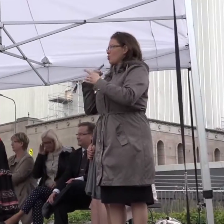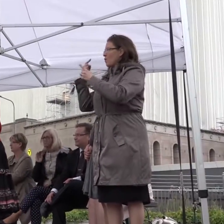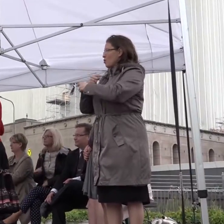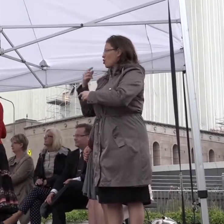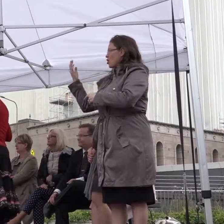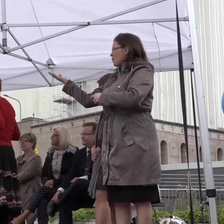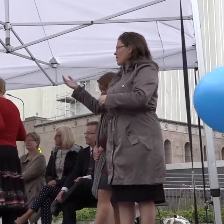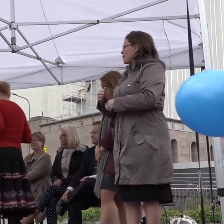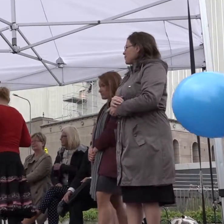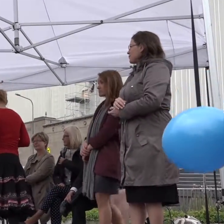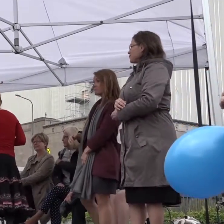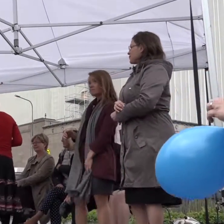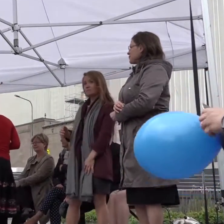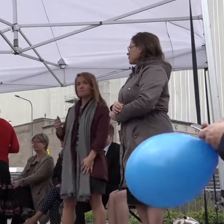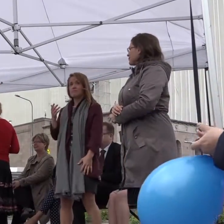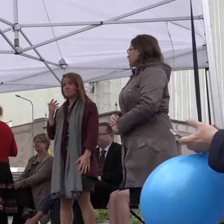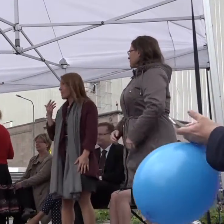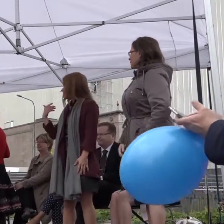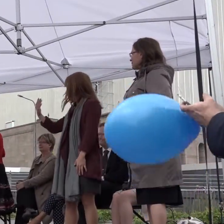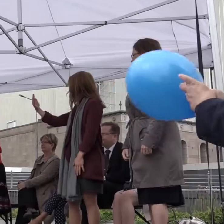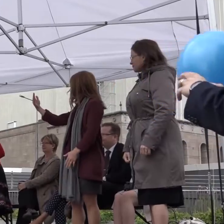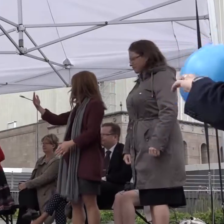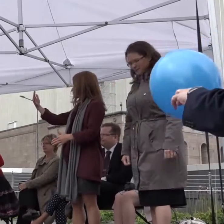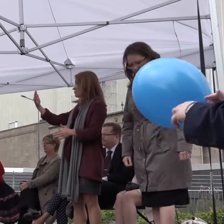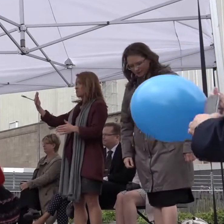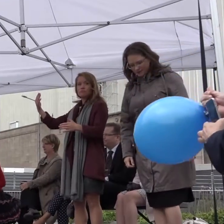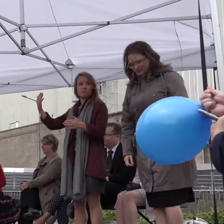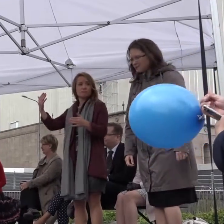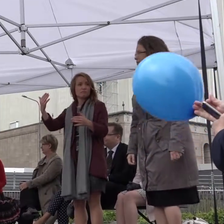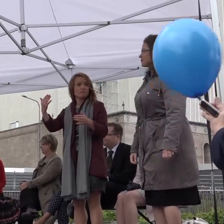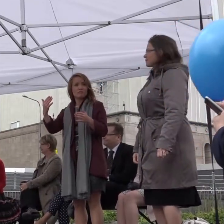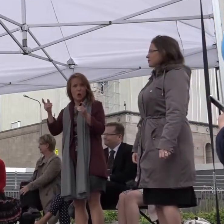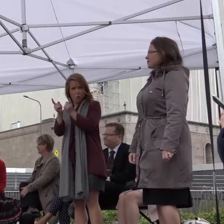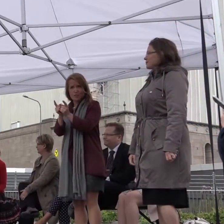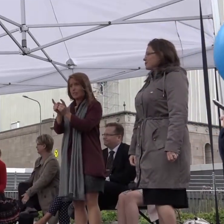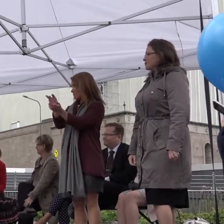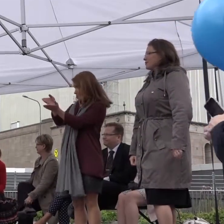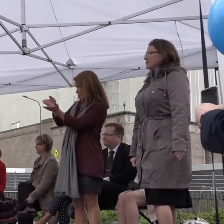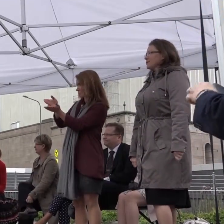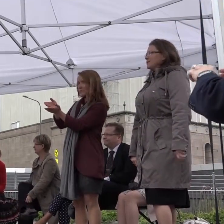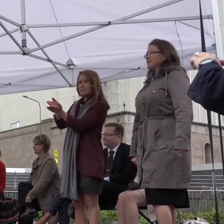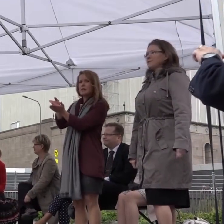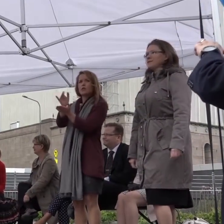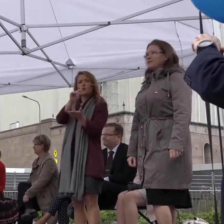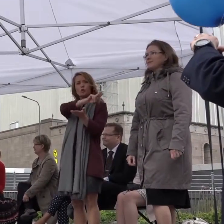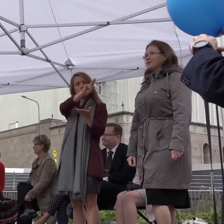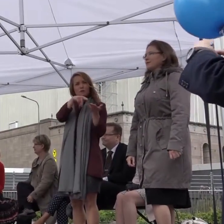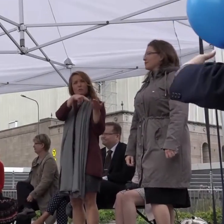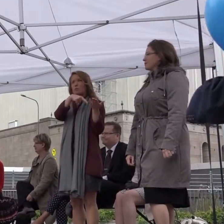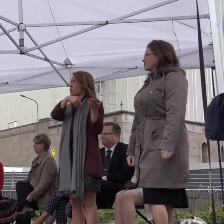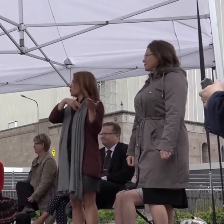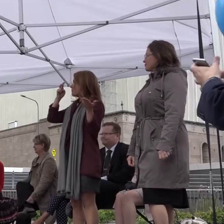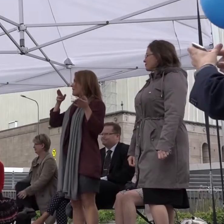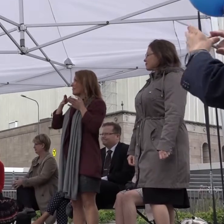Sari. Kiitoksia. Ihan lyhyesti. Näen tämän YK-sopimuksen tietynlaisena